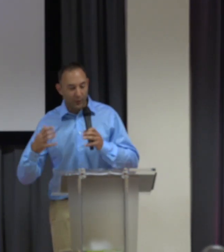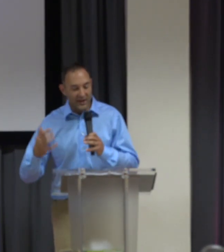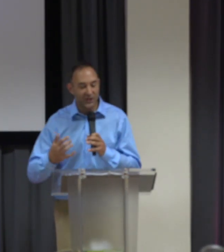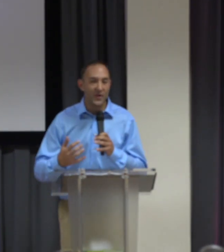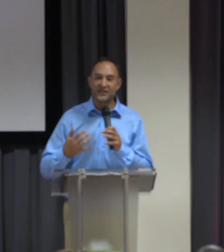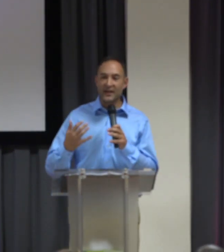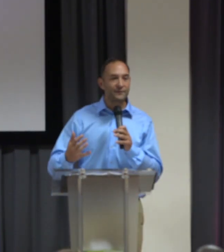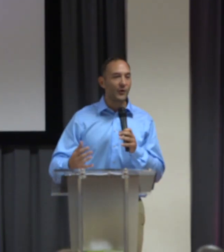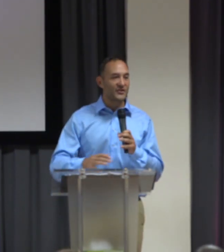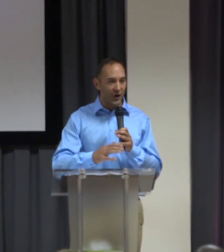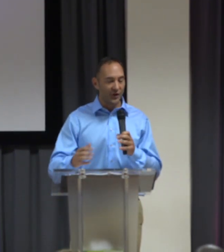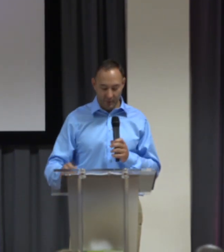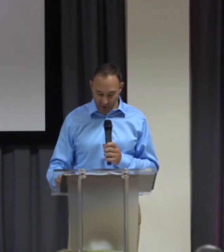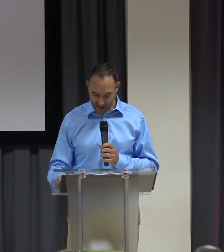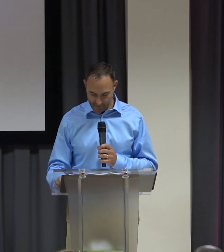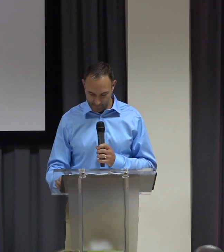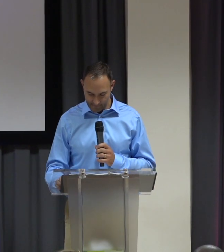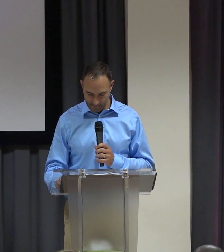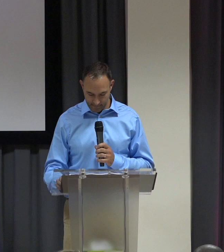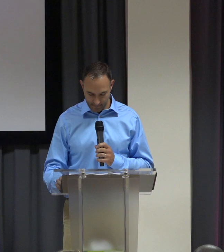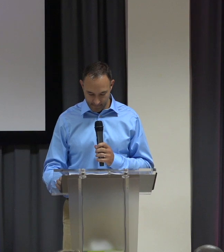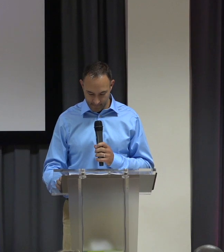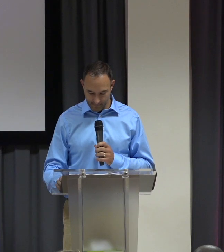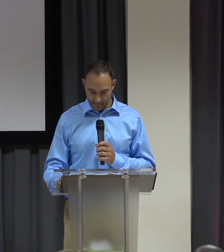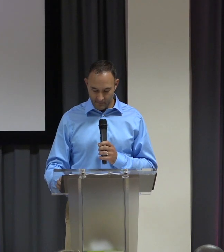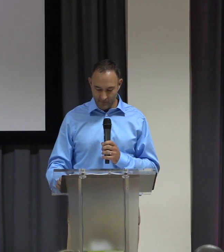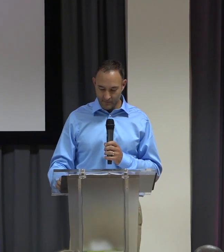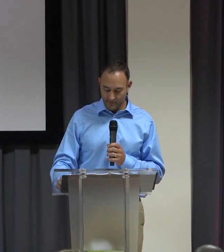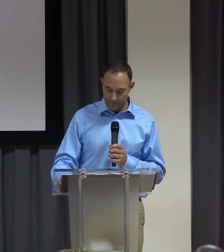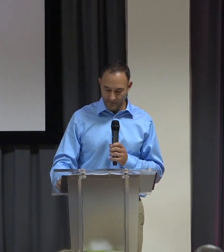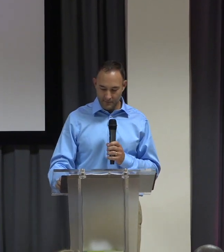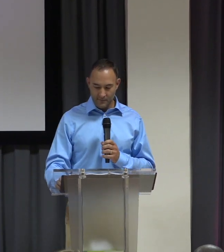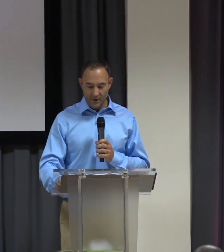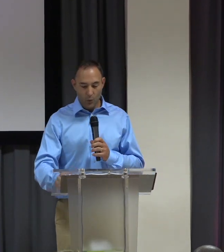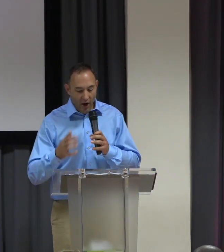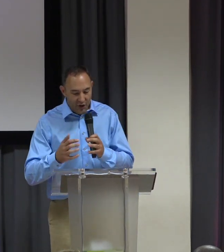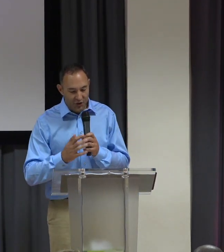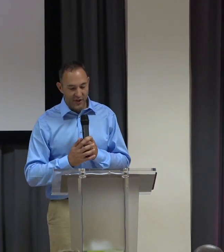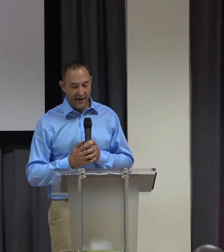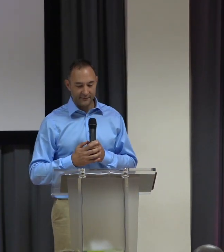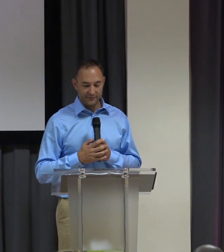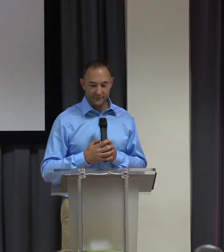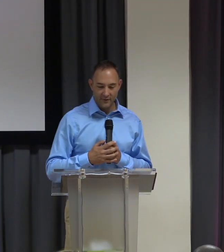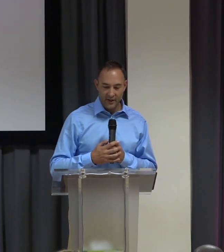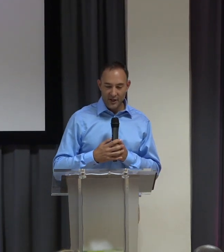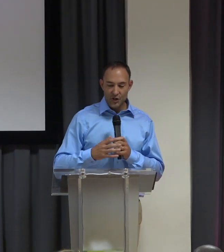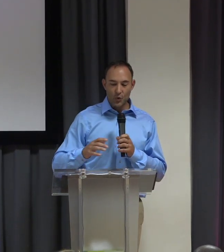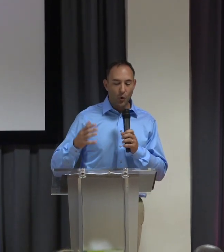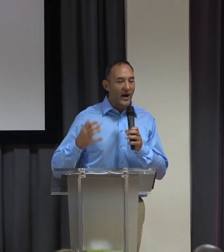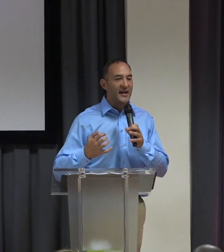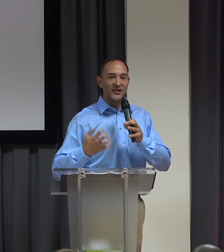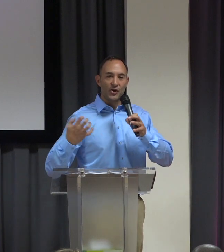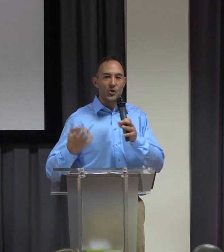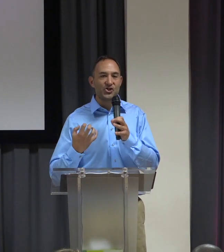he will bless you with his influence on your community. Il vous bénira avec de l'influence dans la communauté. And when you do that, Et quand vous le faites, you